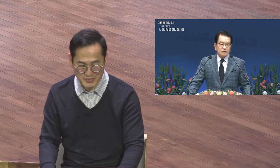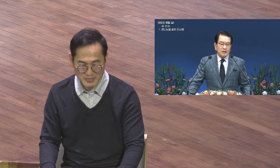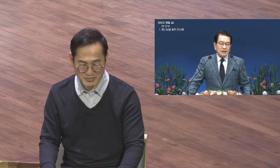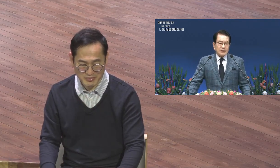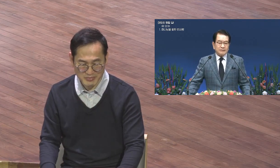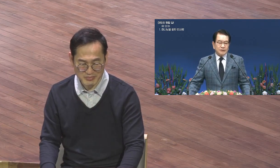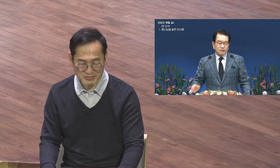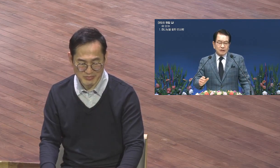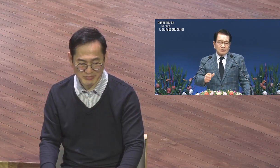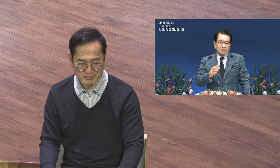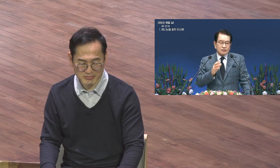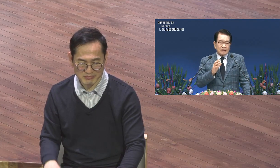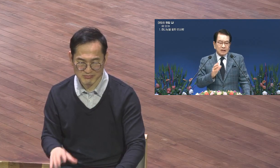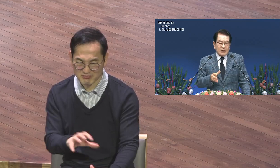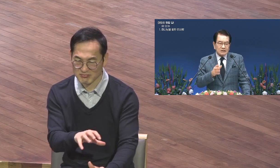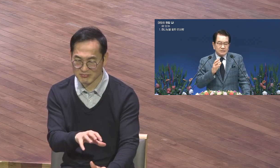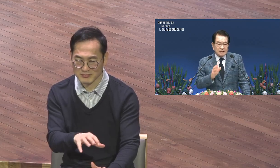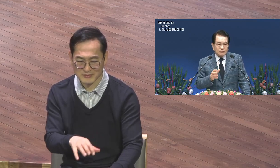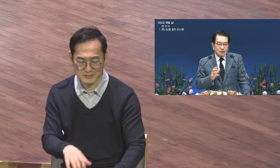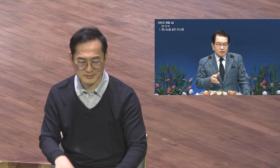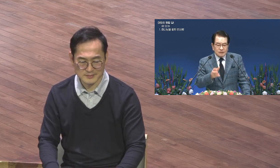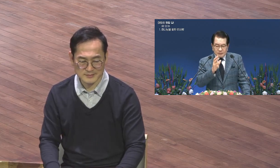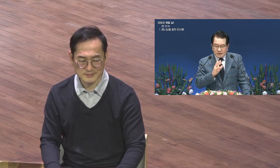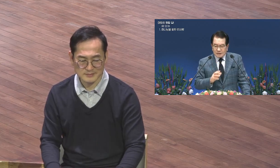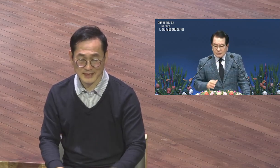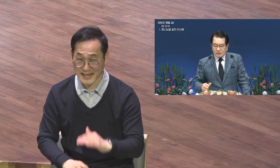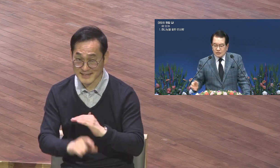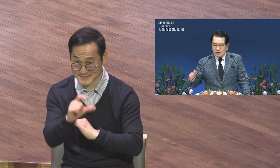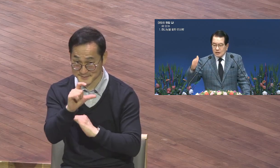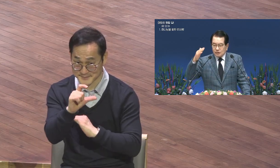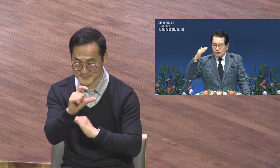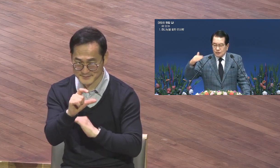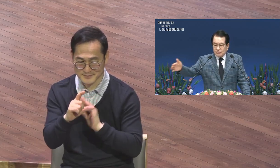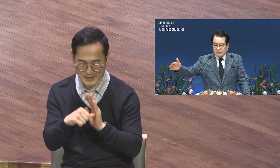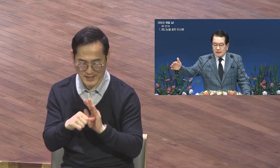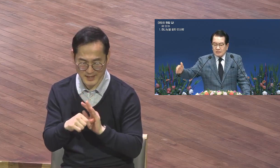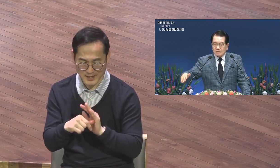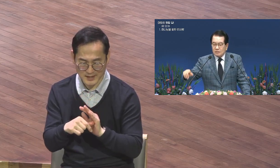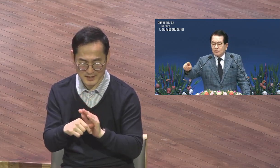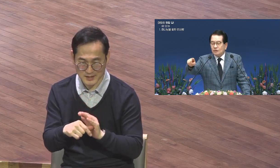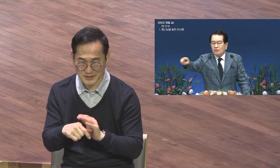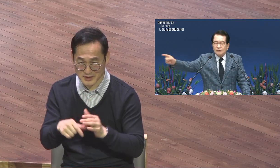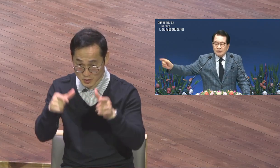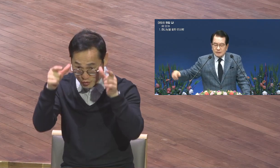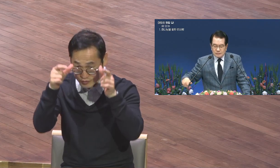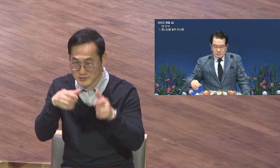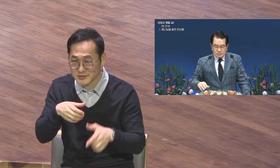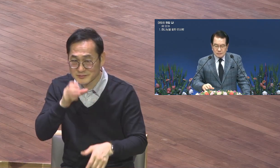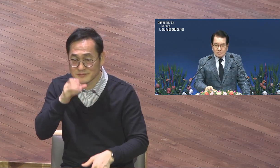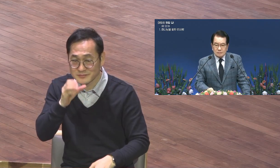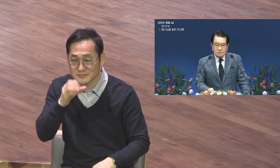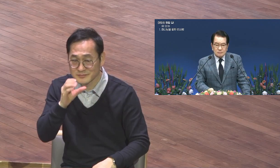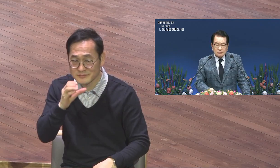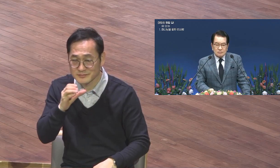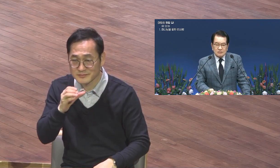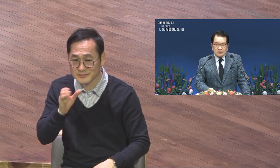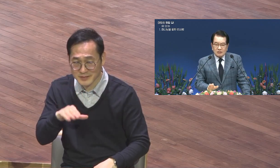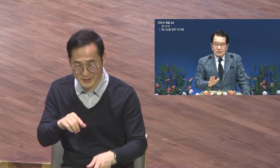마 하면요. 미국에는요, 아침에 일어나면 우유부터 먹거든요. 너 일주일 우유 먹지 마. 우유 못 먹어요.